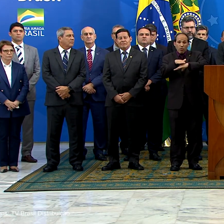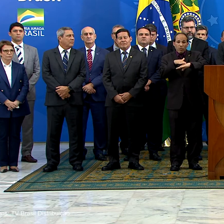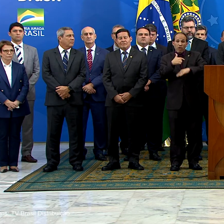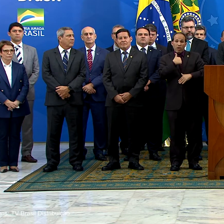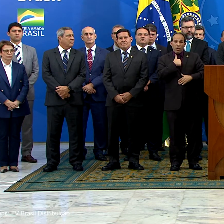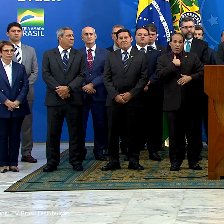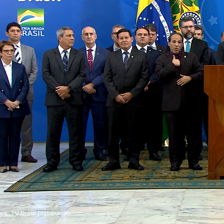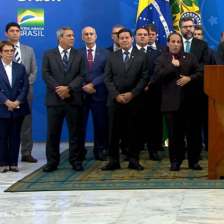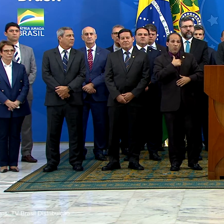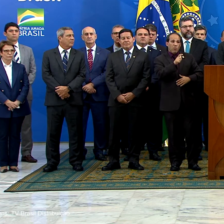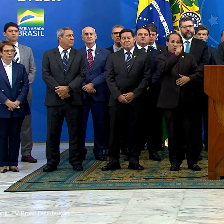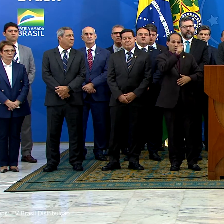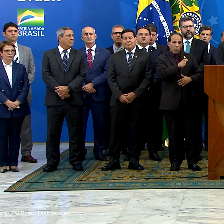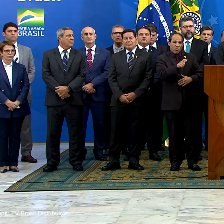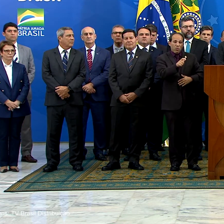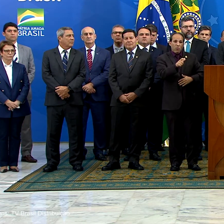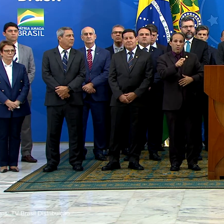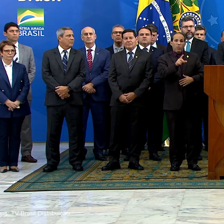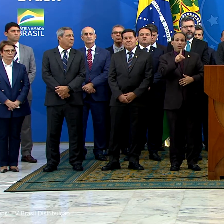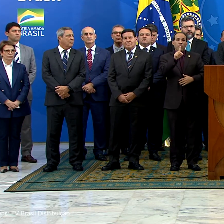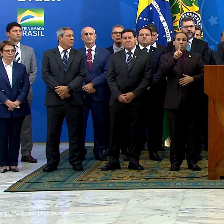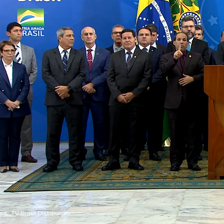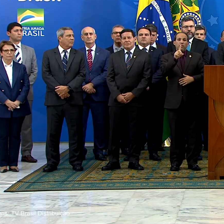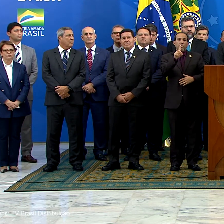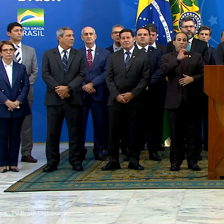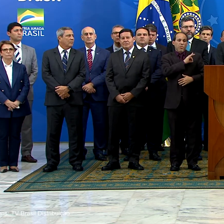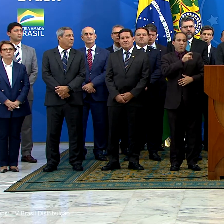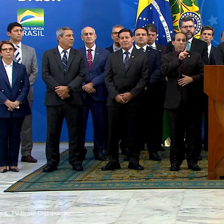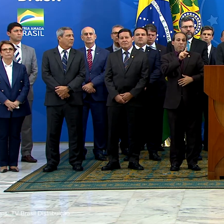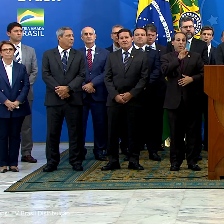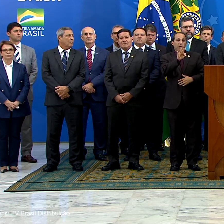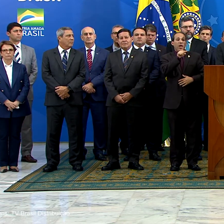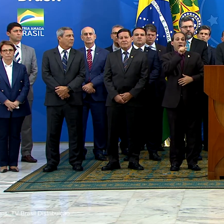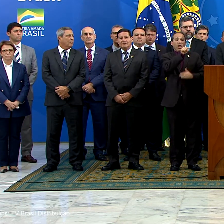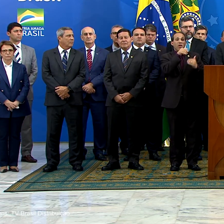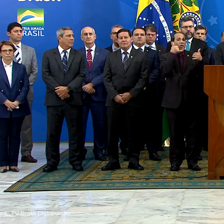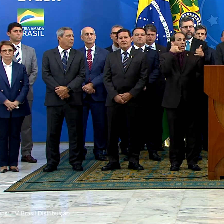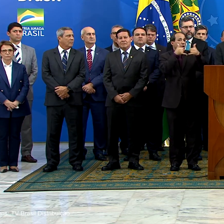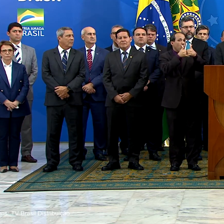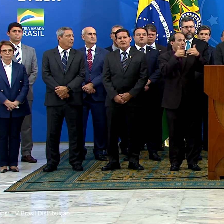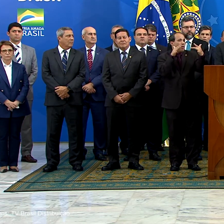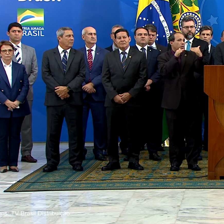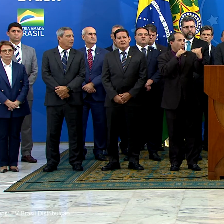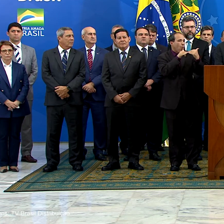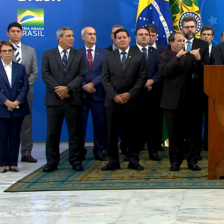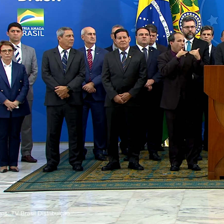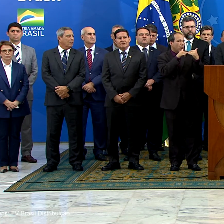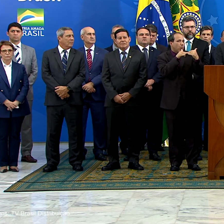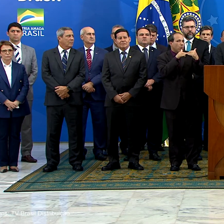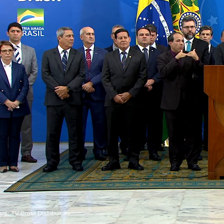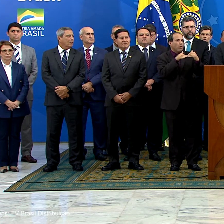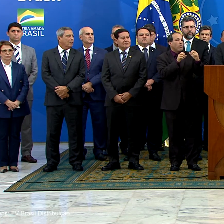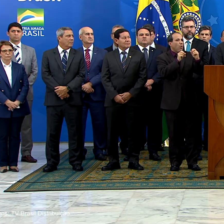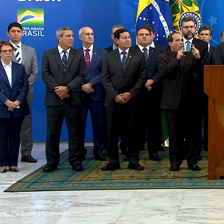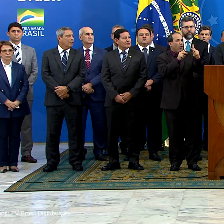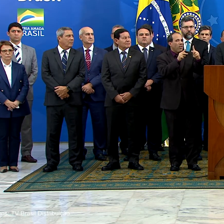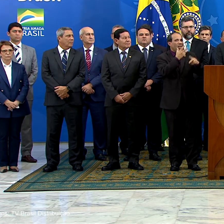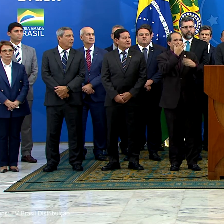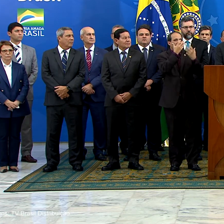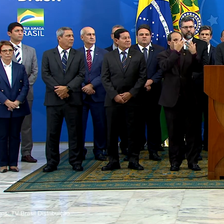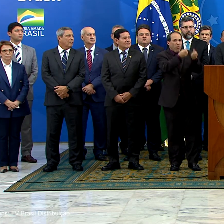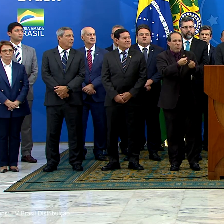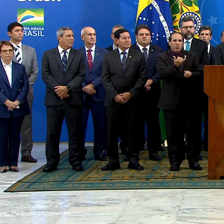doutor vallejo conversamos por telefone e ele concordou com a exoneração a pedido desculpas pelo menos